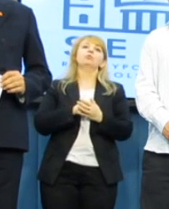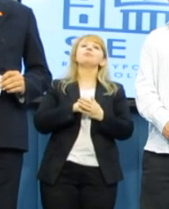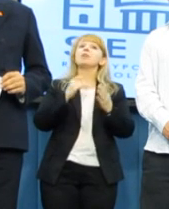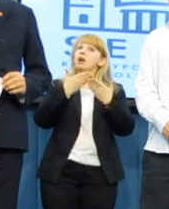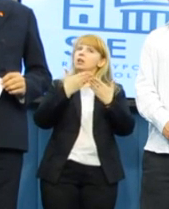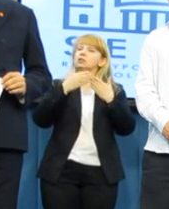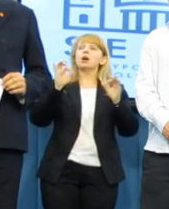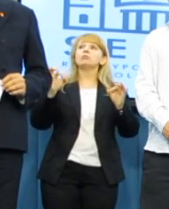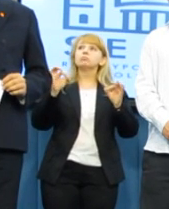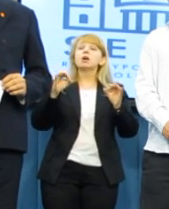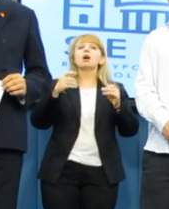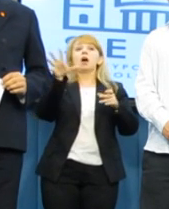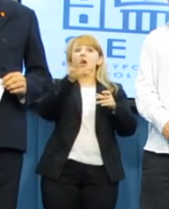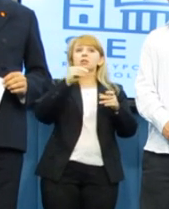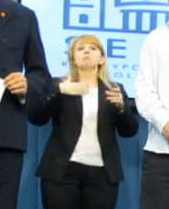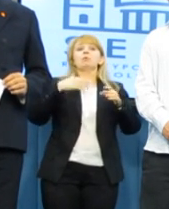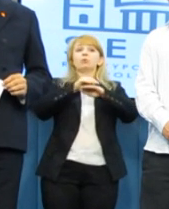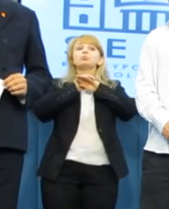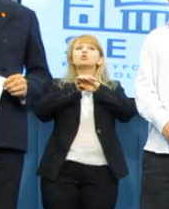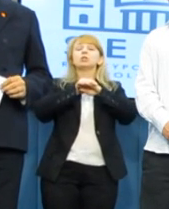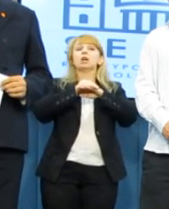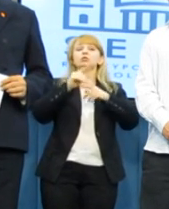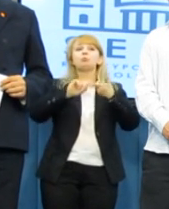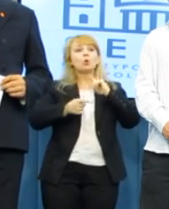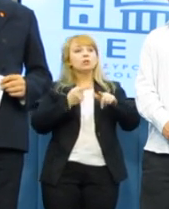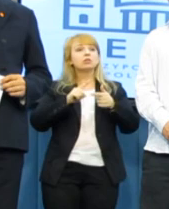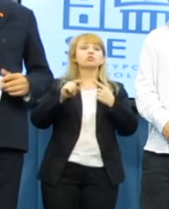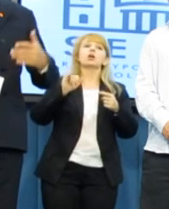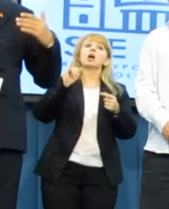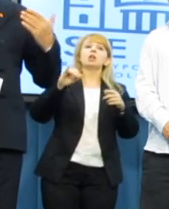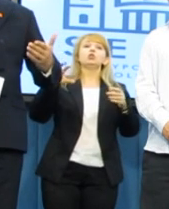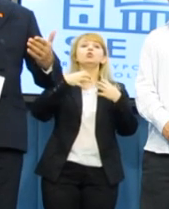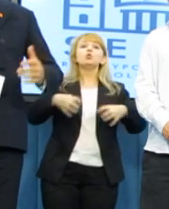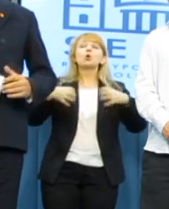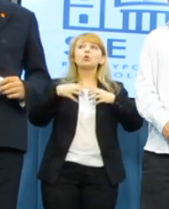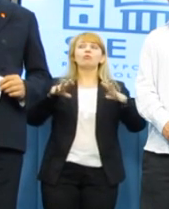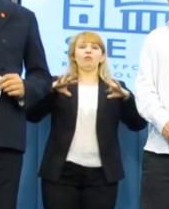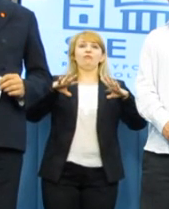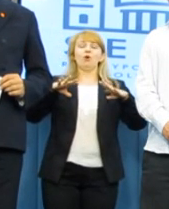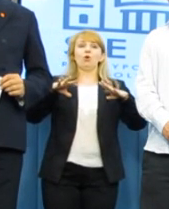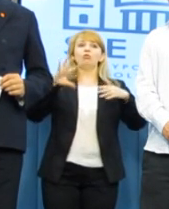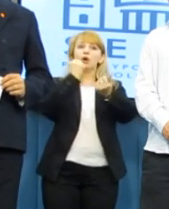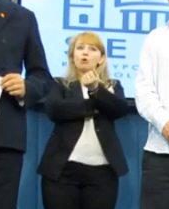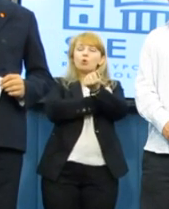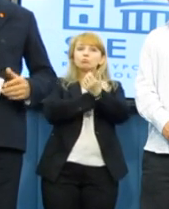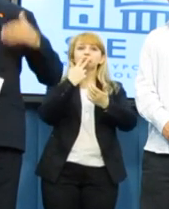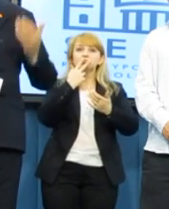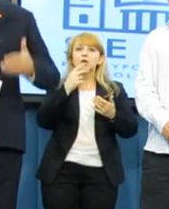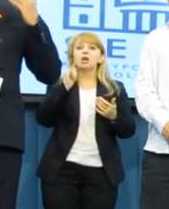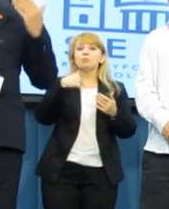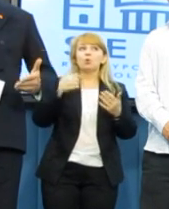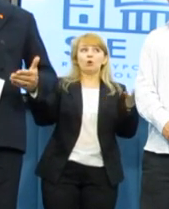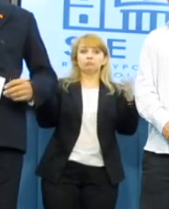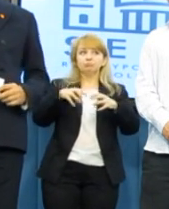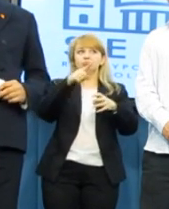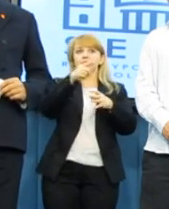pewnej przyjaźni politycznej i społecznej ze środowiskiem wolnych konopi, Andrzej był zaproszony w imieniu ruchu Palikota na